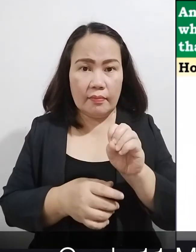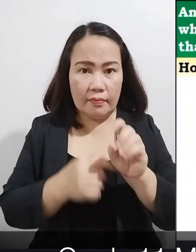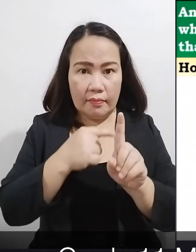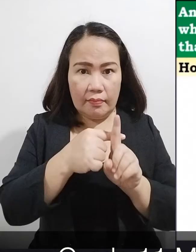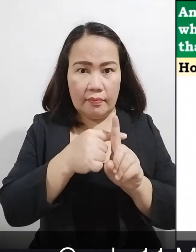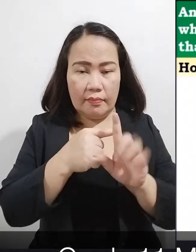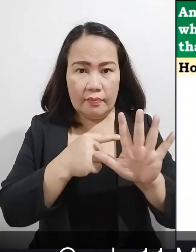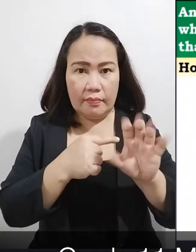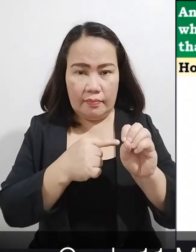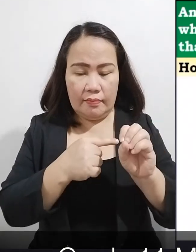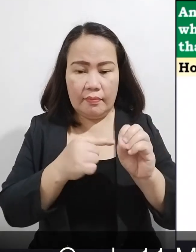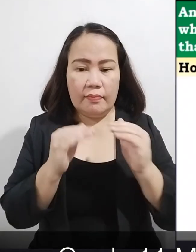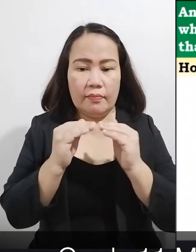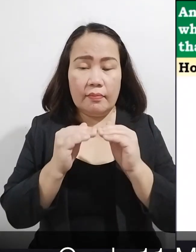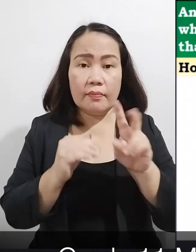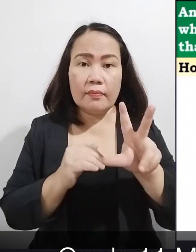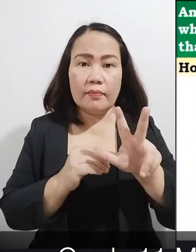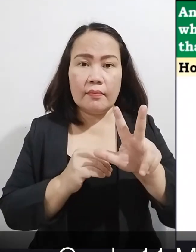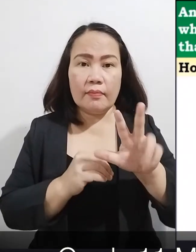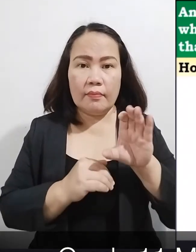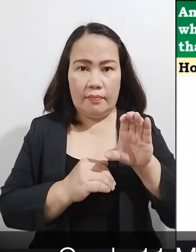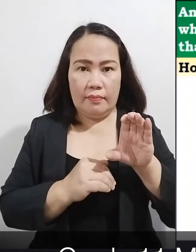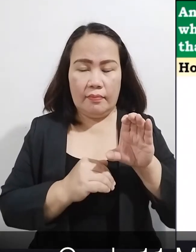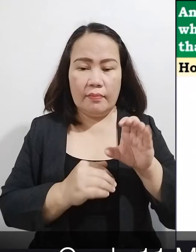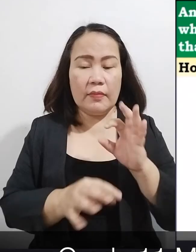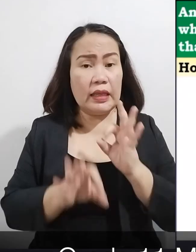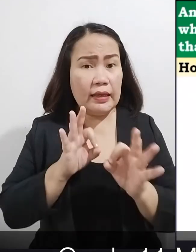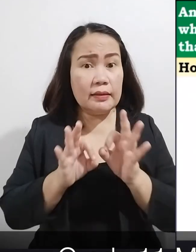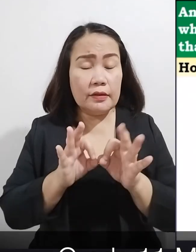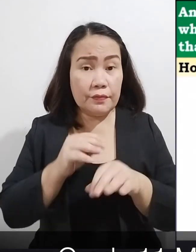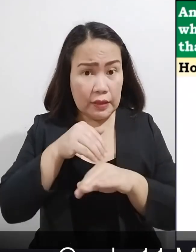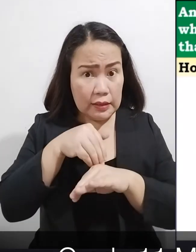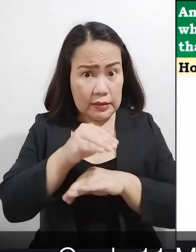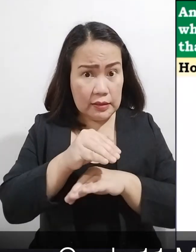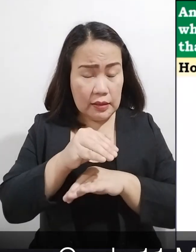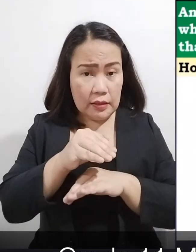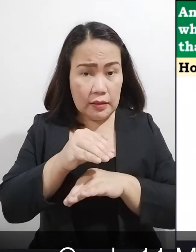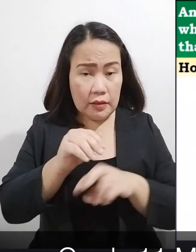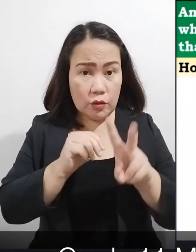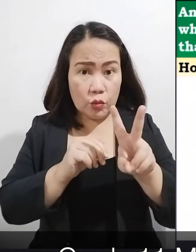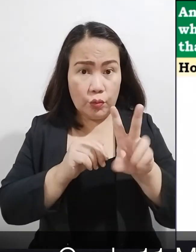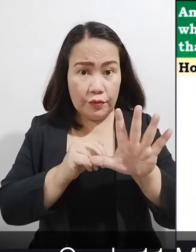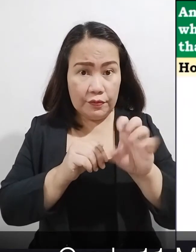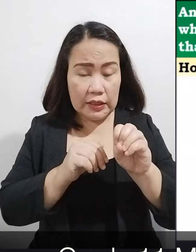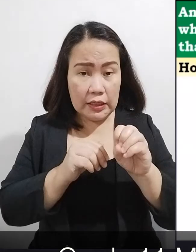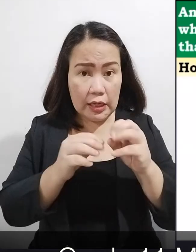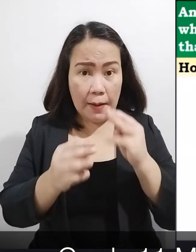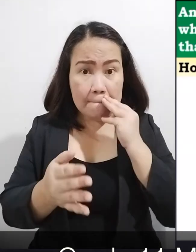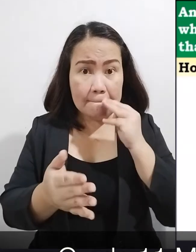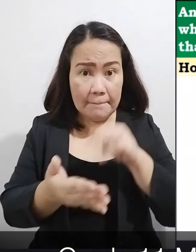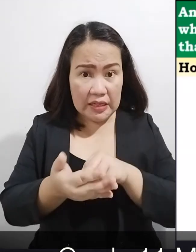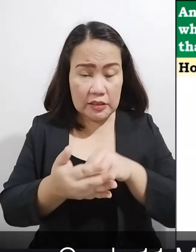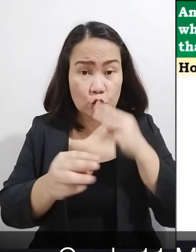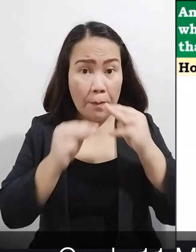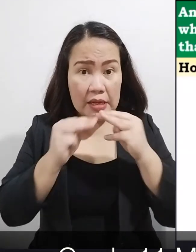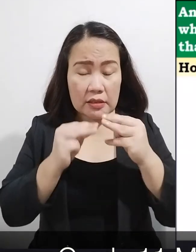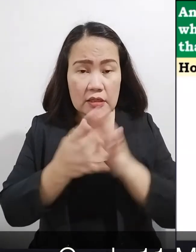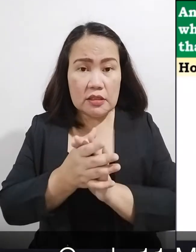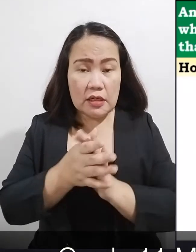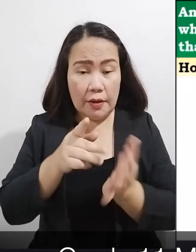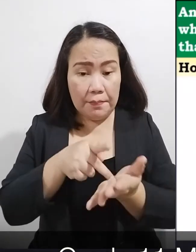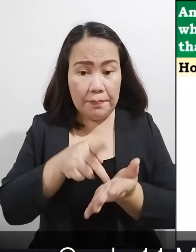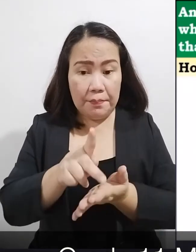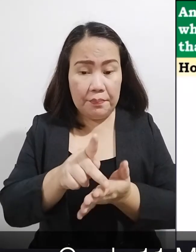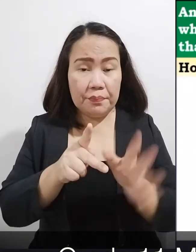plus 50, that is 300. Okay, kung nakapag-send siya ng 250 messages, ang